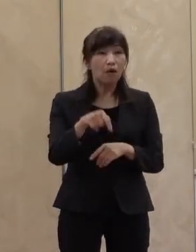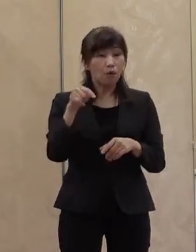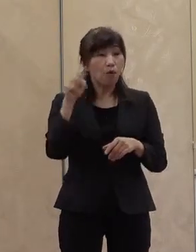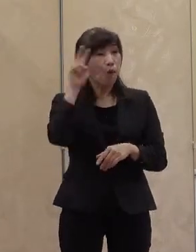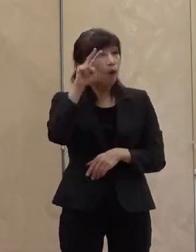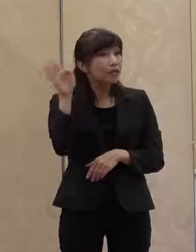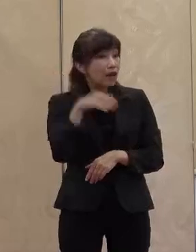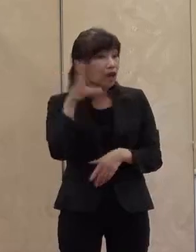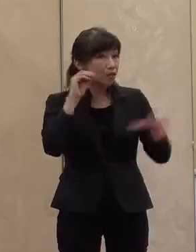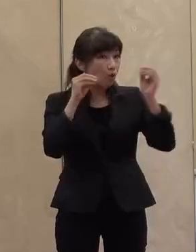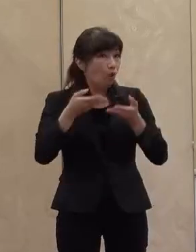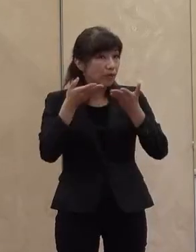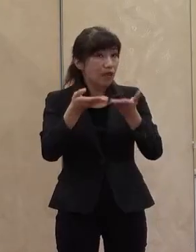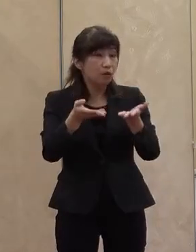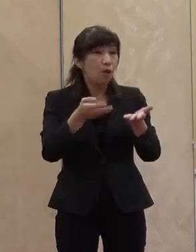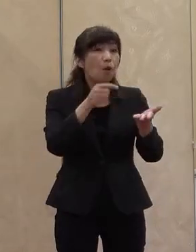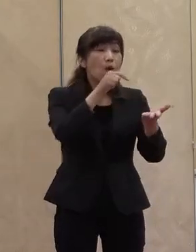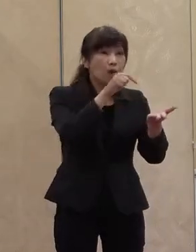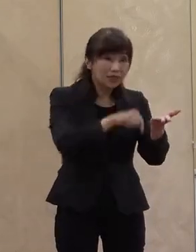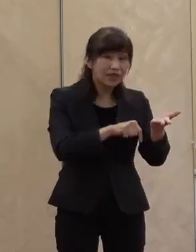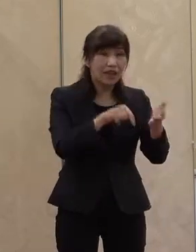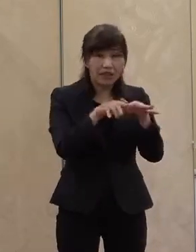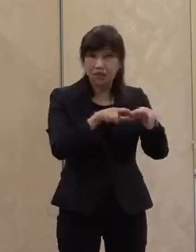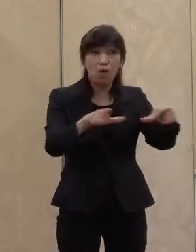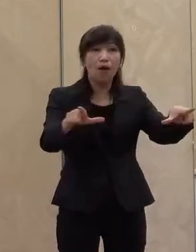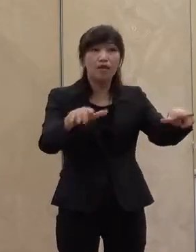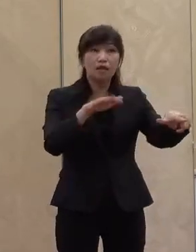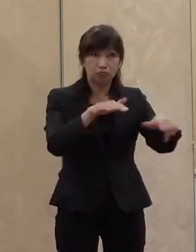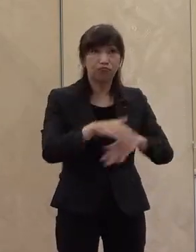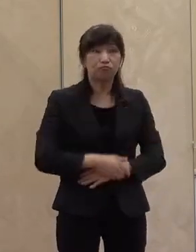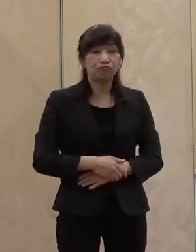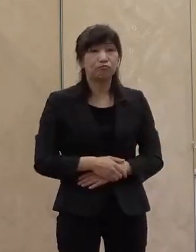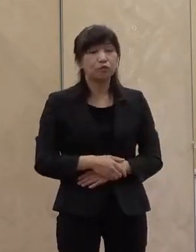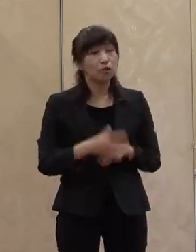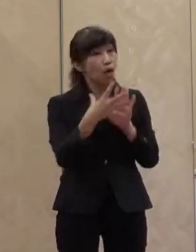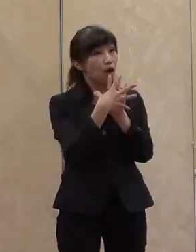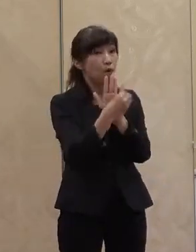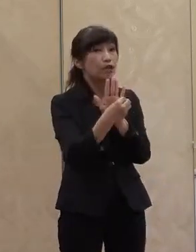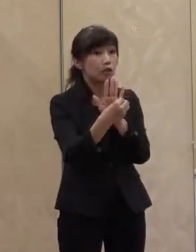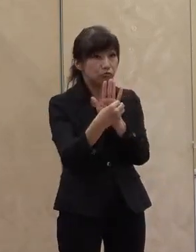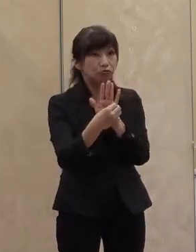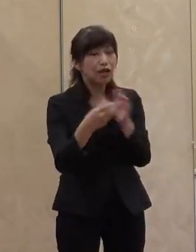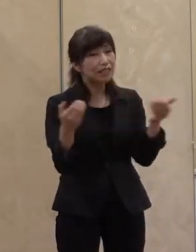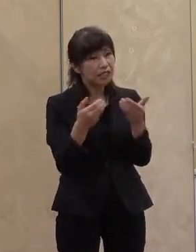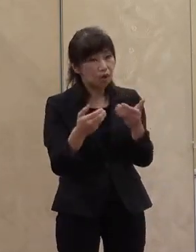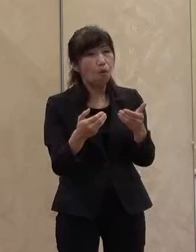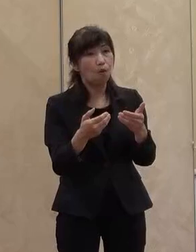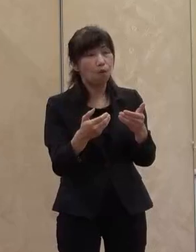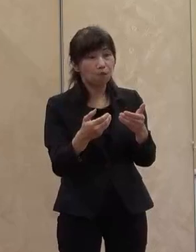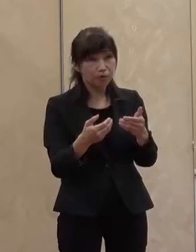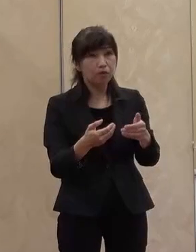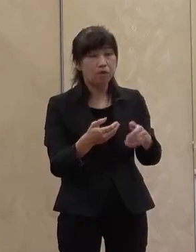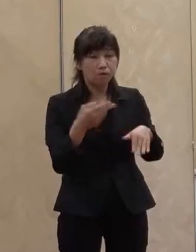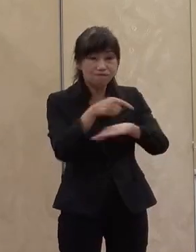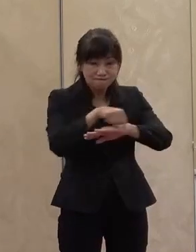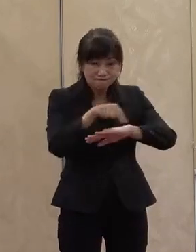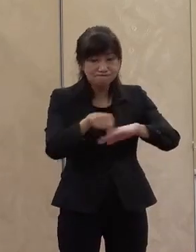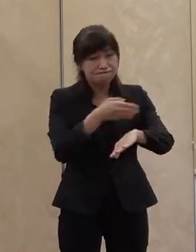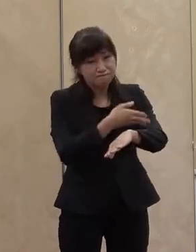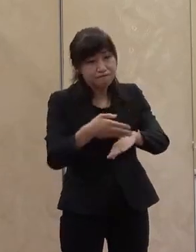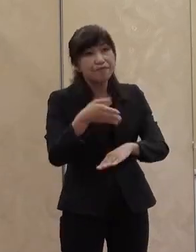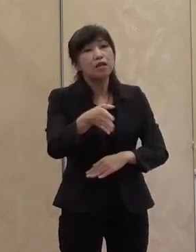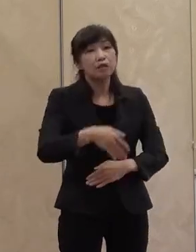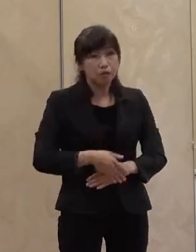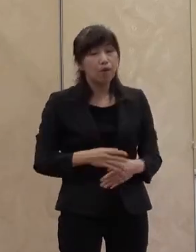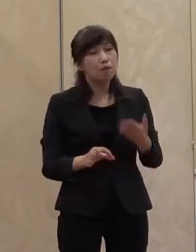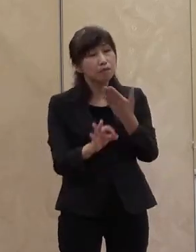ていけないかということに取り組んでいきたいと思います。まあ、これがモデルの事業スキームですけど、コロナで顕在化した社会的な課題として、貧困